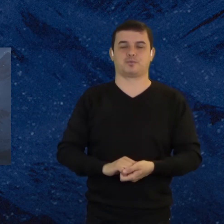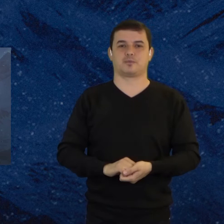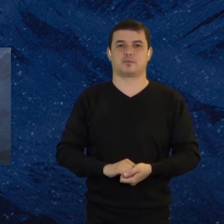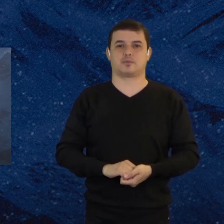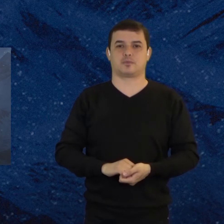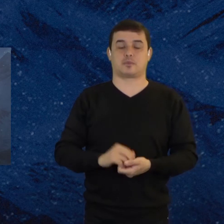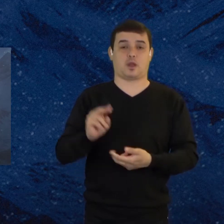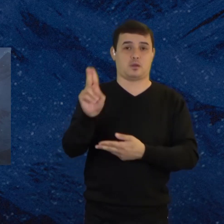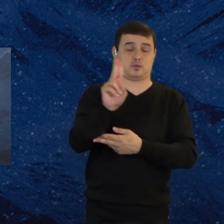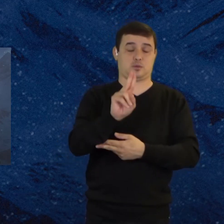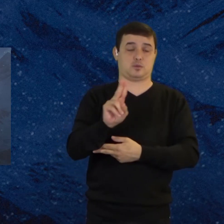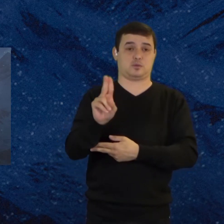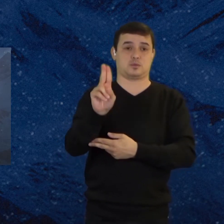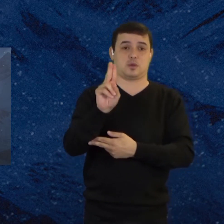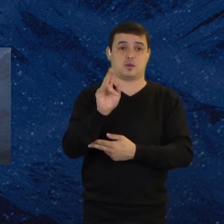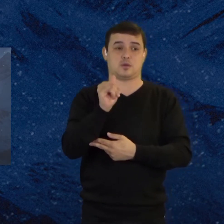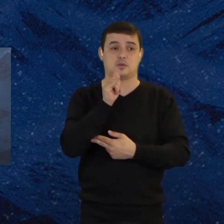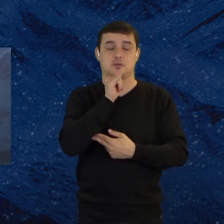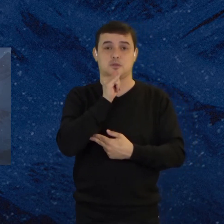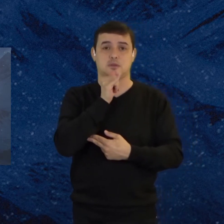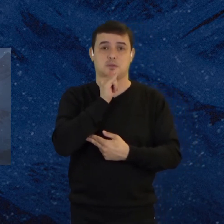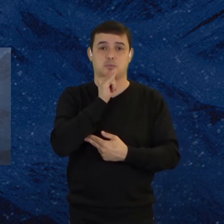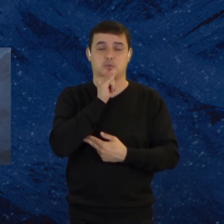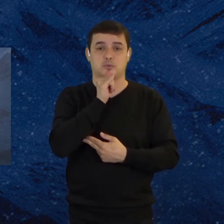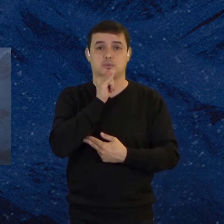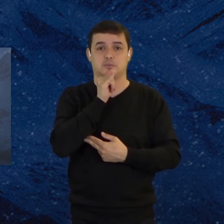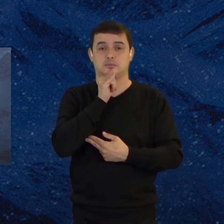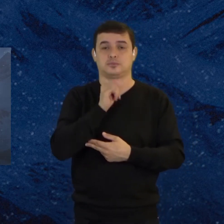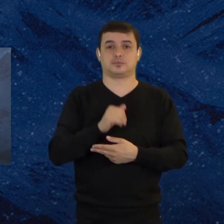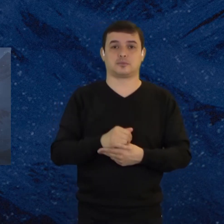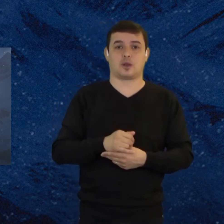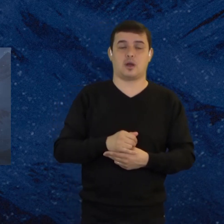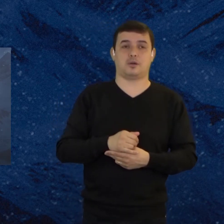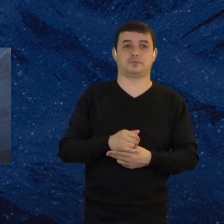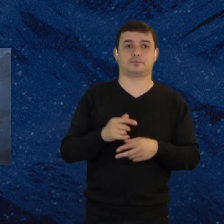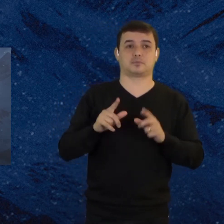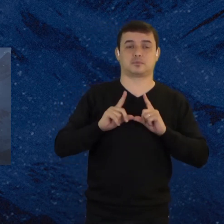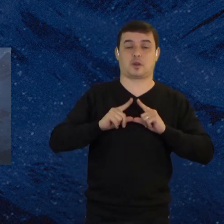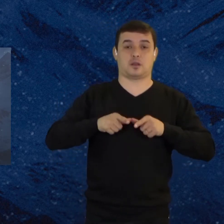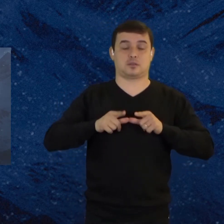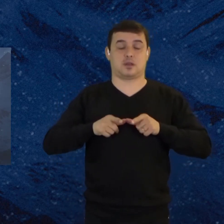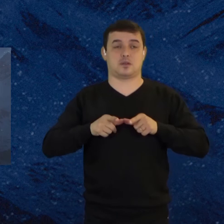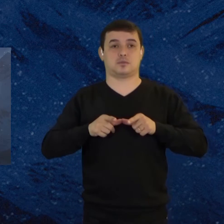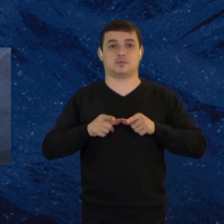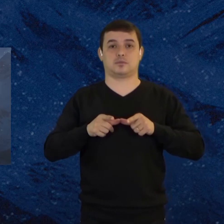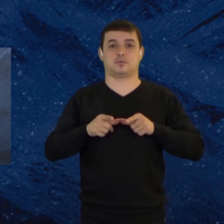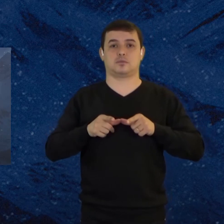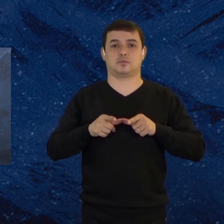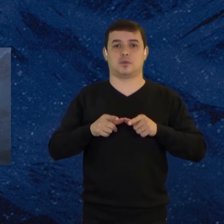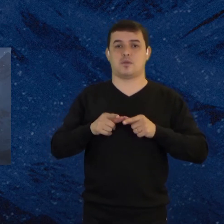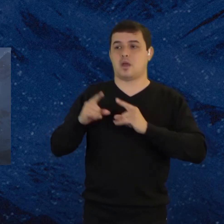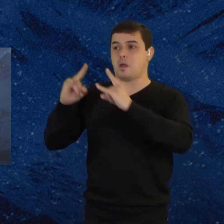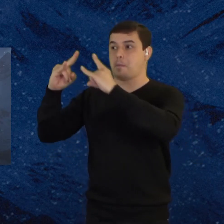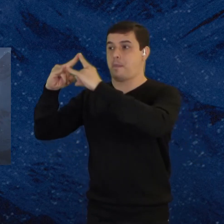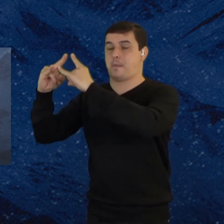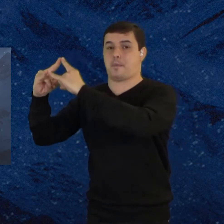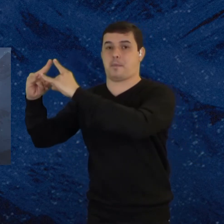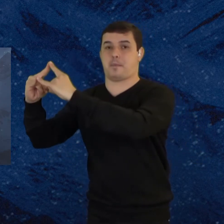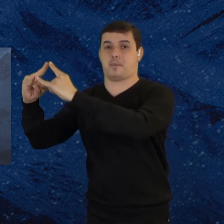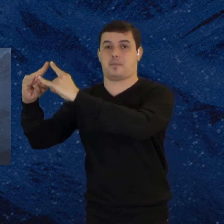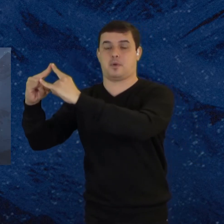usar o exemplo que tem sido dado também do povo de Israel, que quando estava ali acampado em